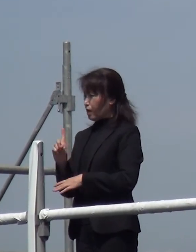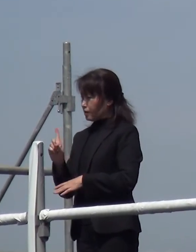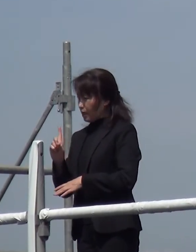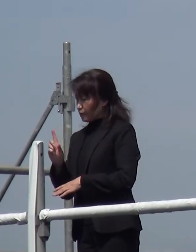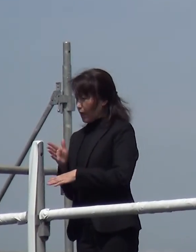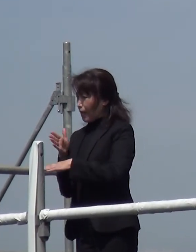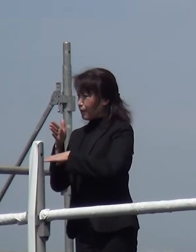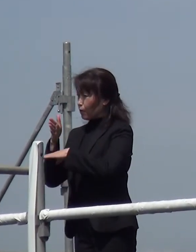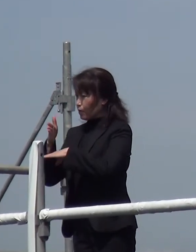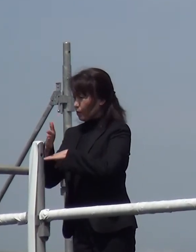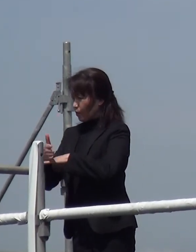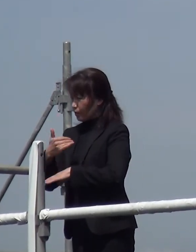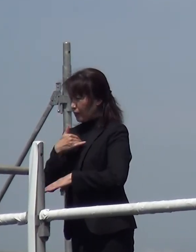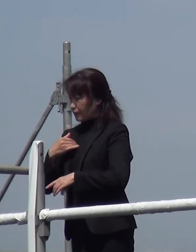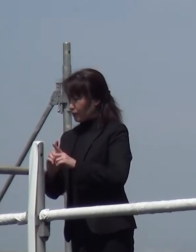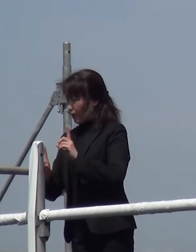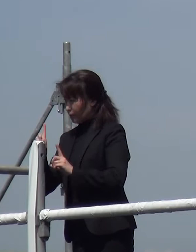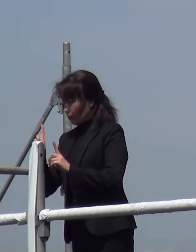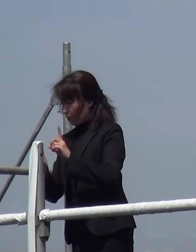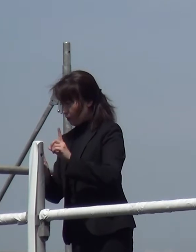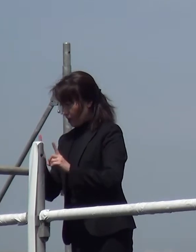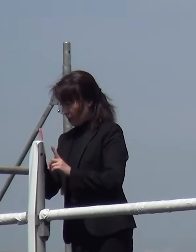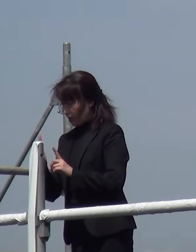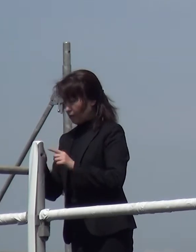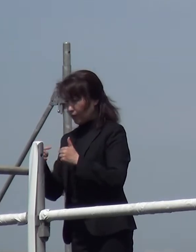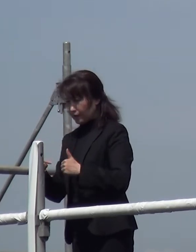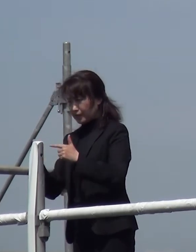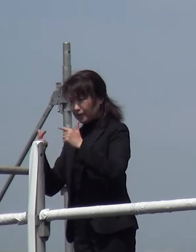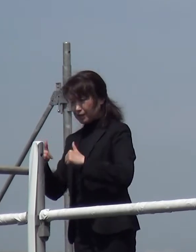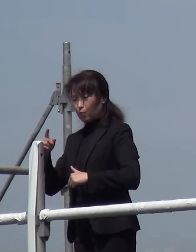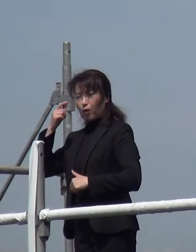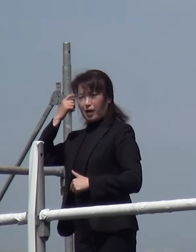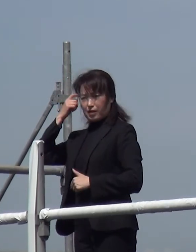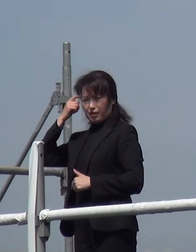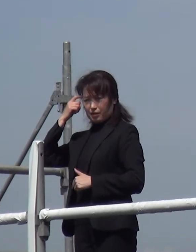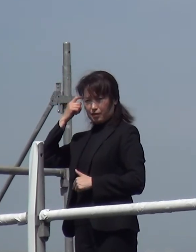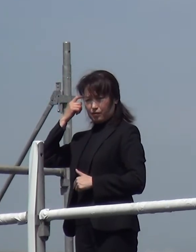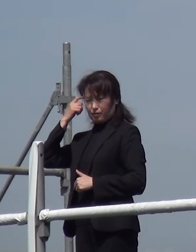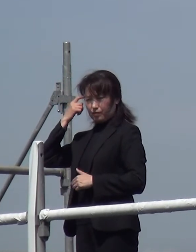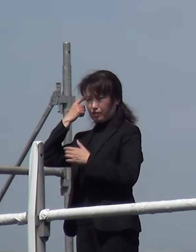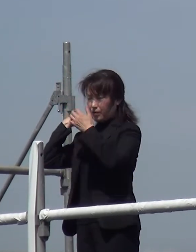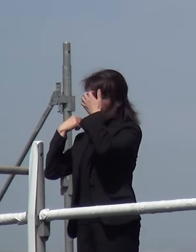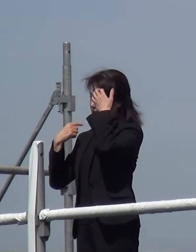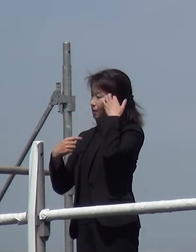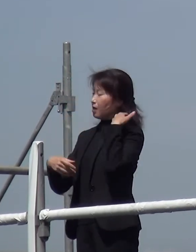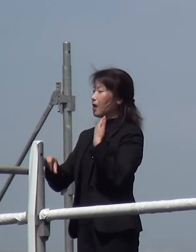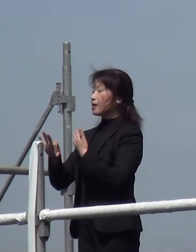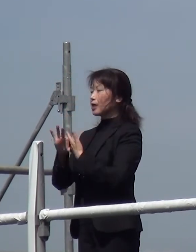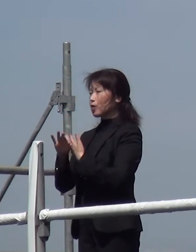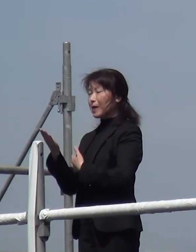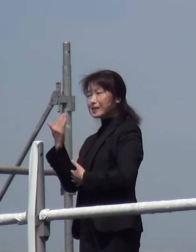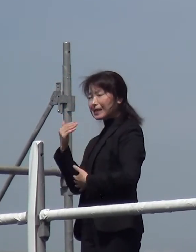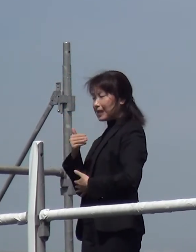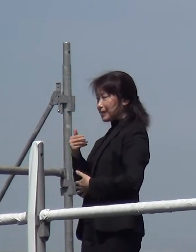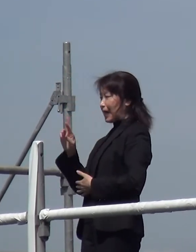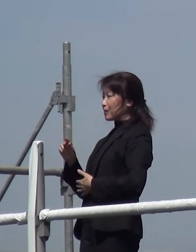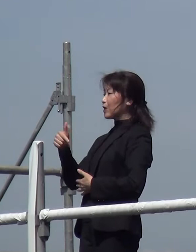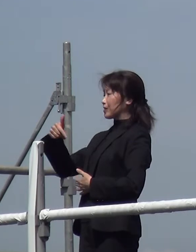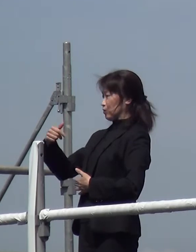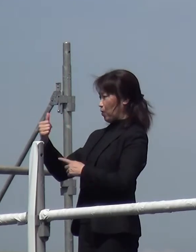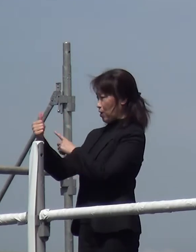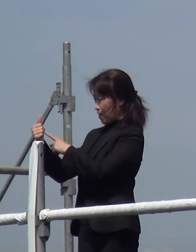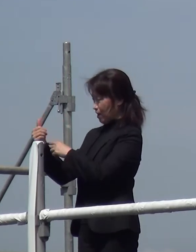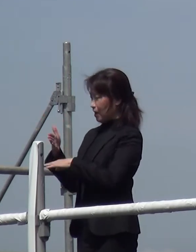り越えることができるかどうかということをいつも考えていて、例えばグラスはそれを乗り越